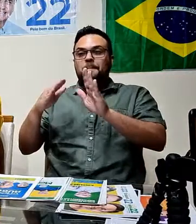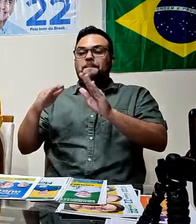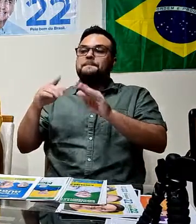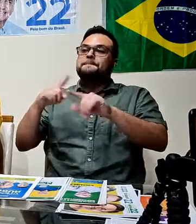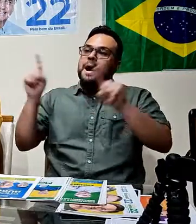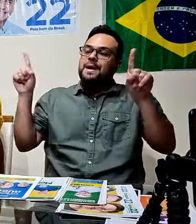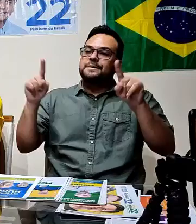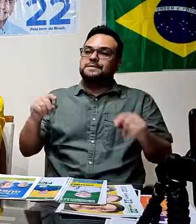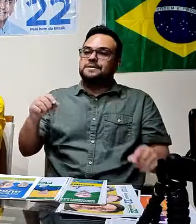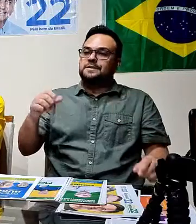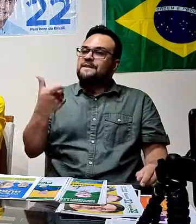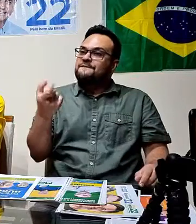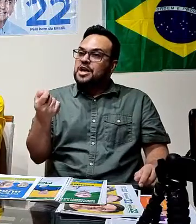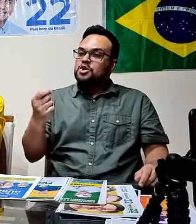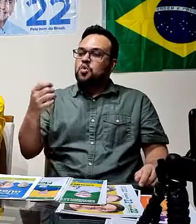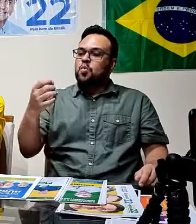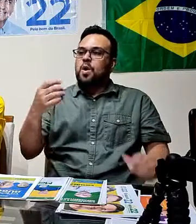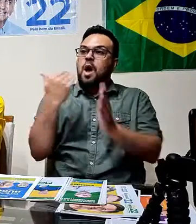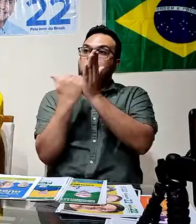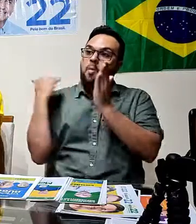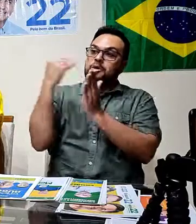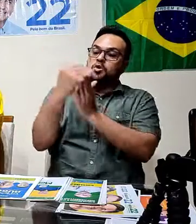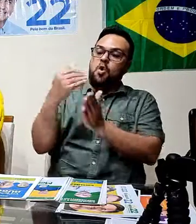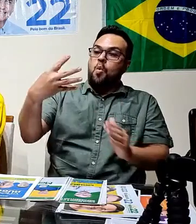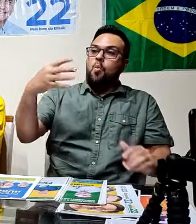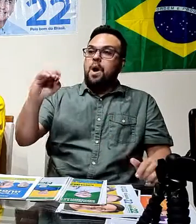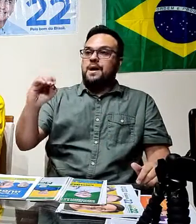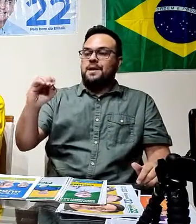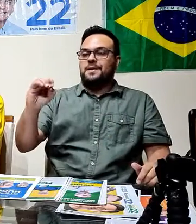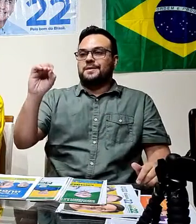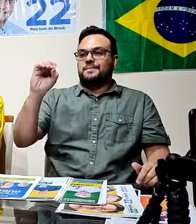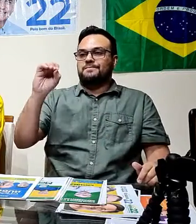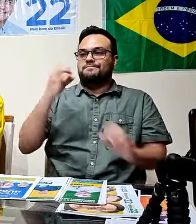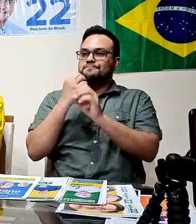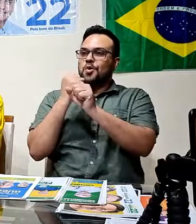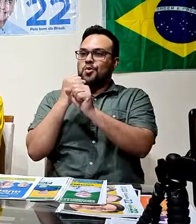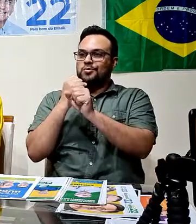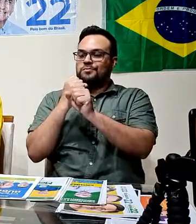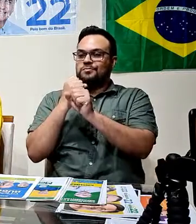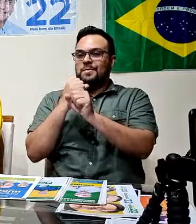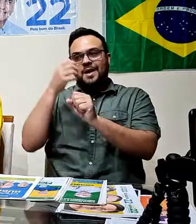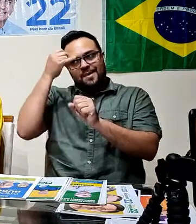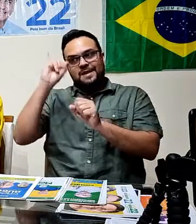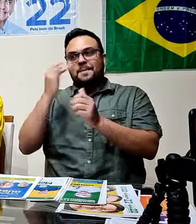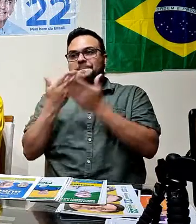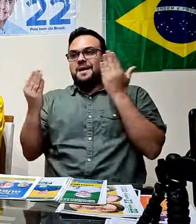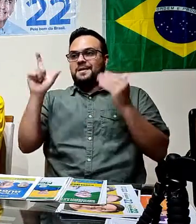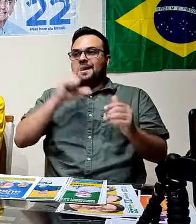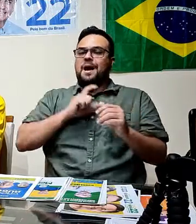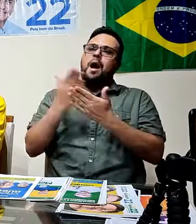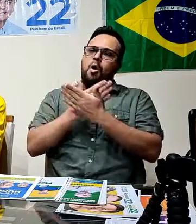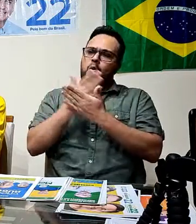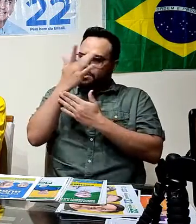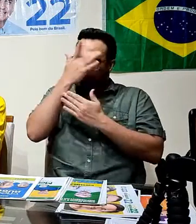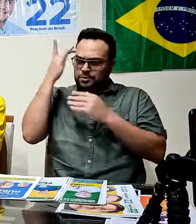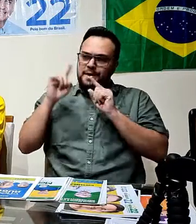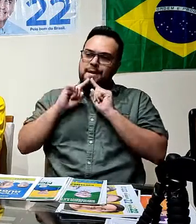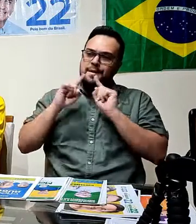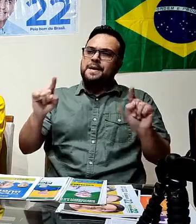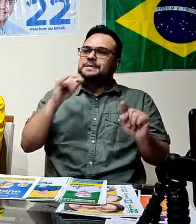pontos para você perder a sua habilitação. Alguns reclamam, né? Mas se você é um profissional, está numa